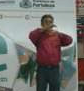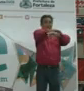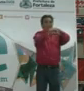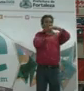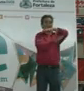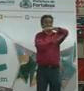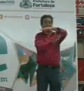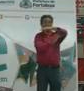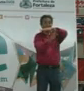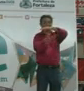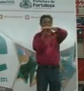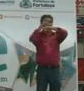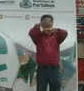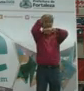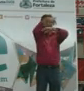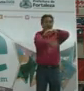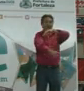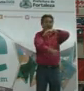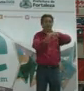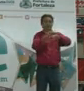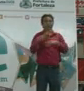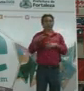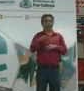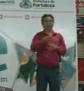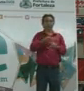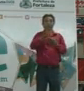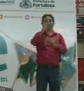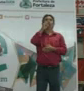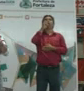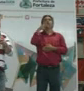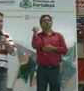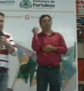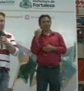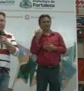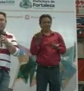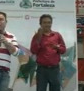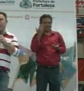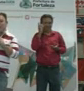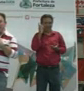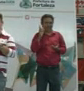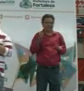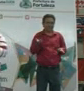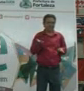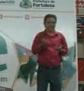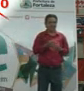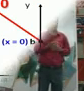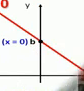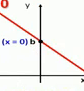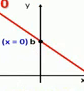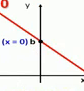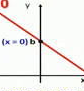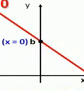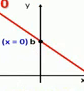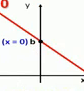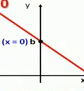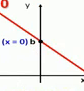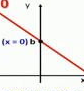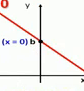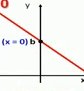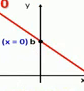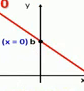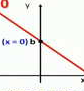Tá complicado. Mas vamos lá. Gente, o que você vai ter, certo? O que você vai ter na função do